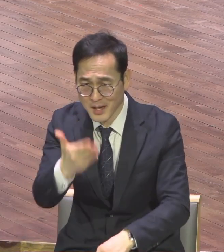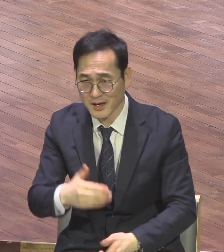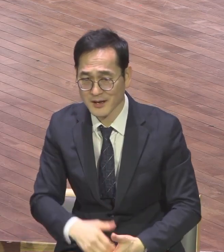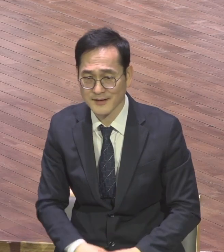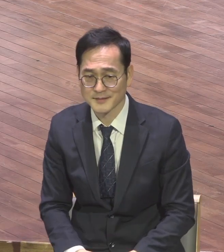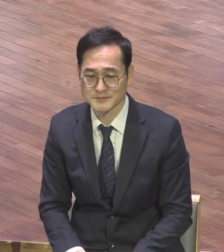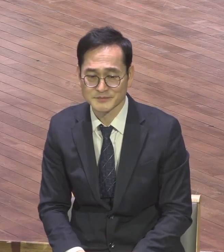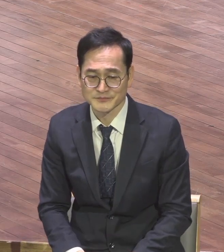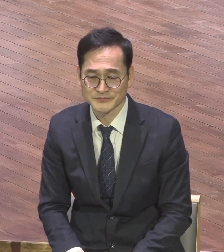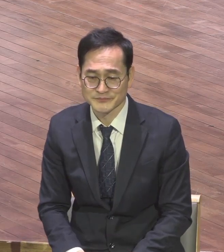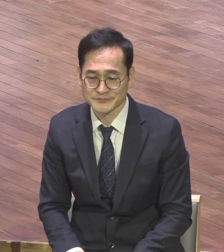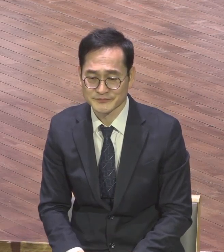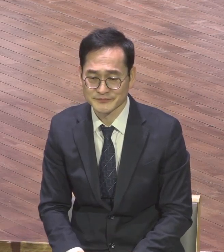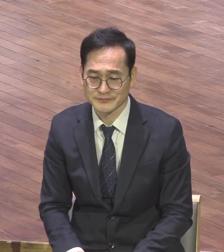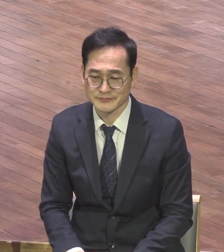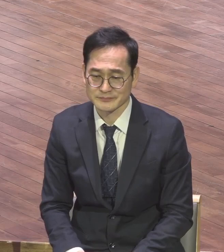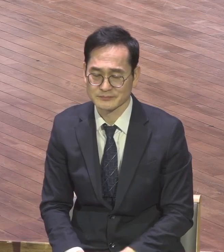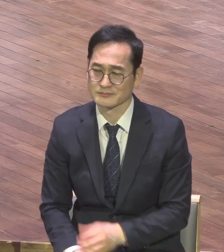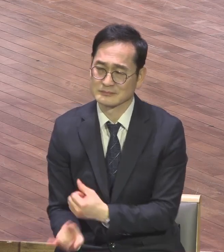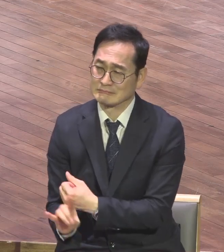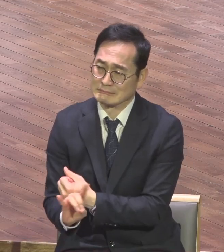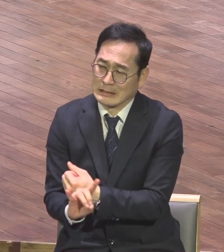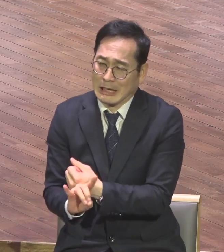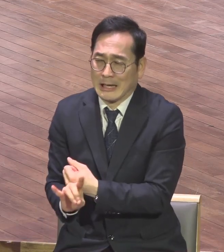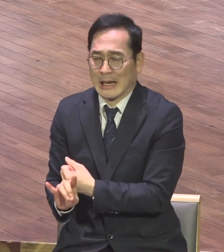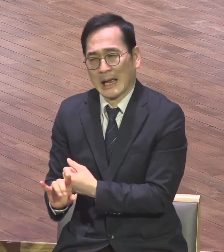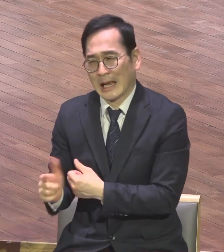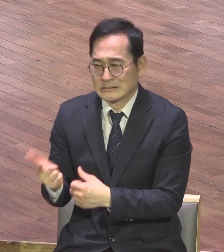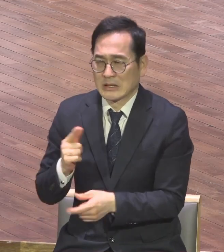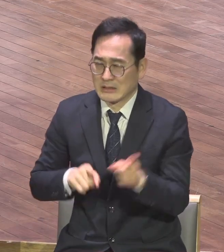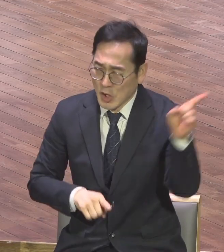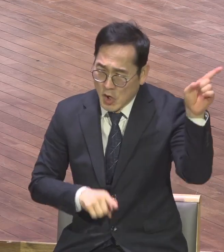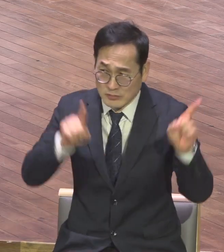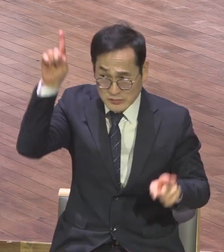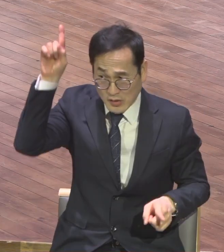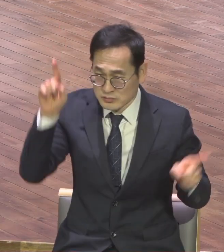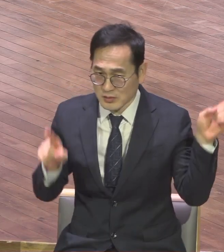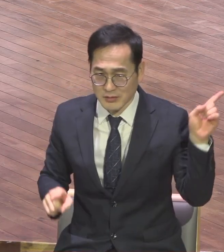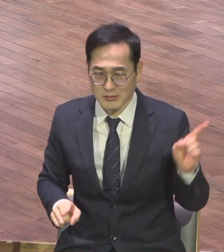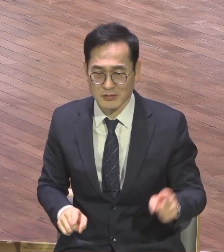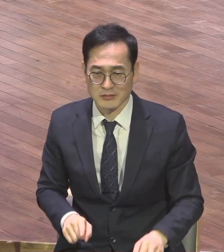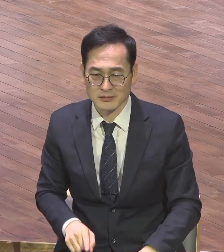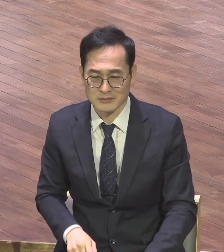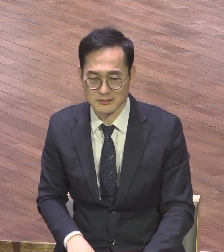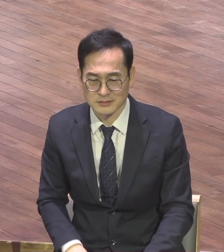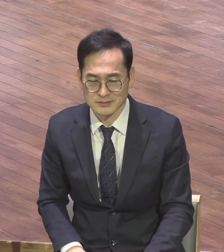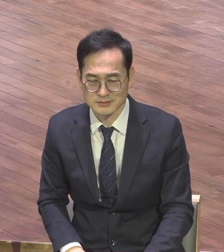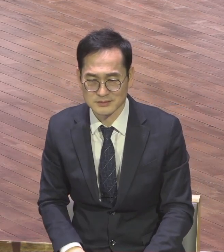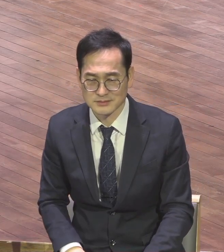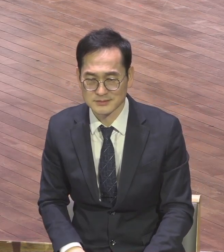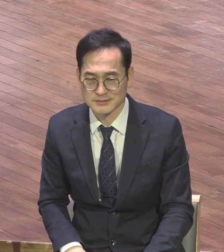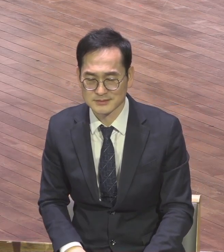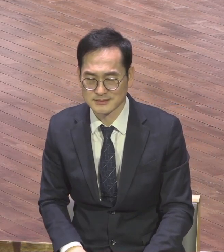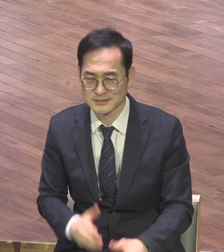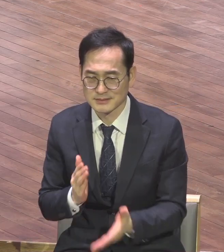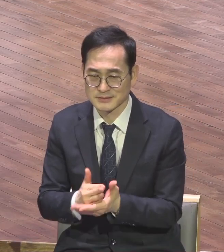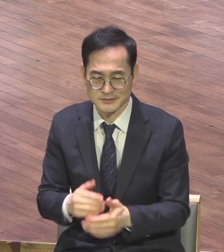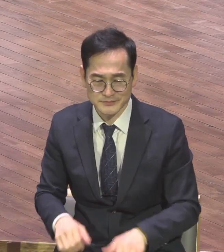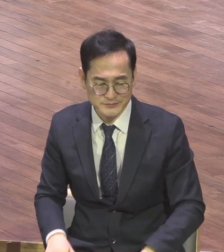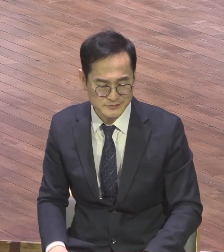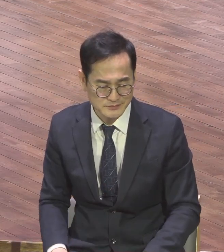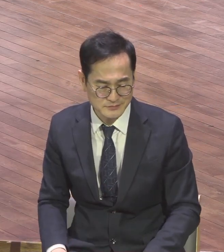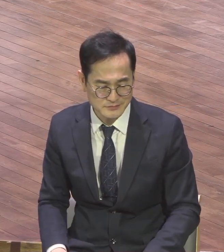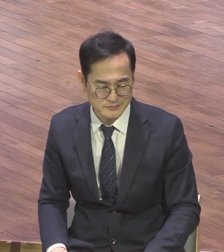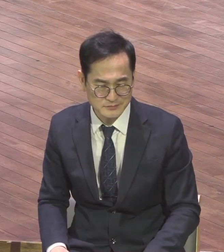안 돼요. 제가 시간이 없어서. 시간 많게 해줄까요? 진짜 내가